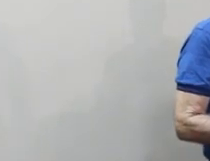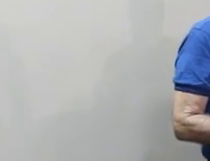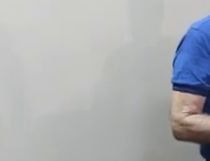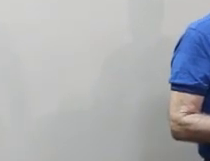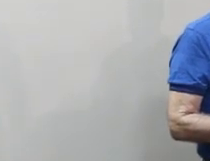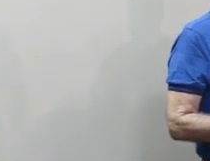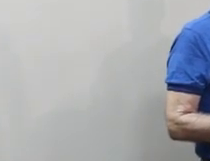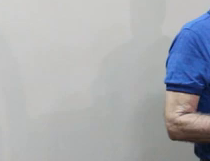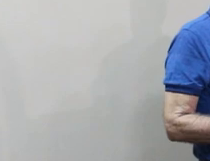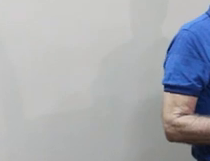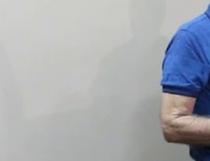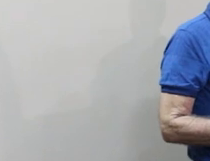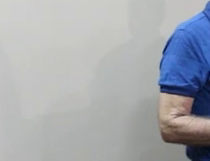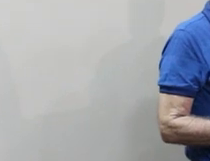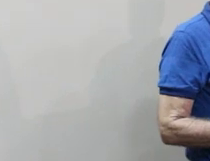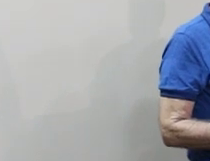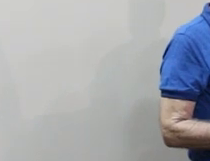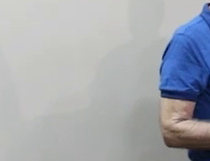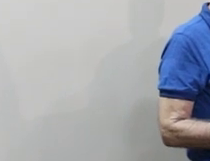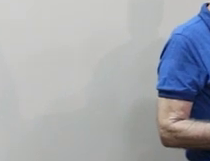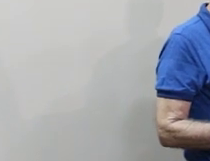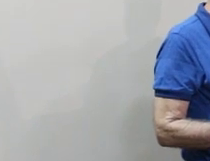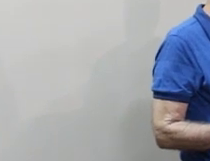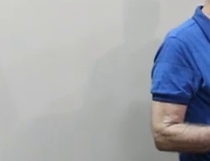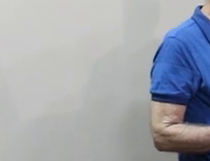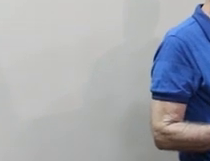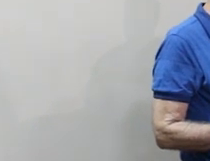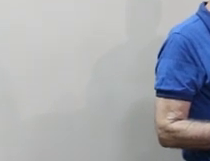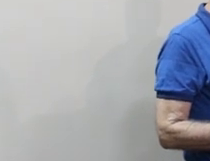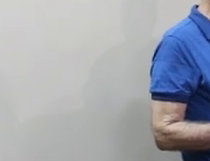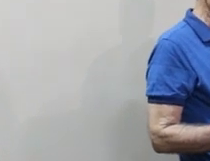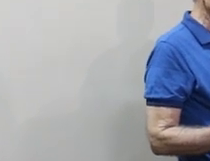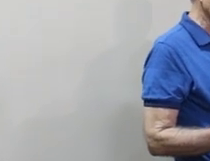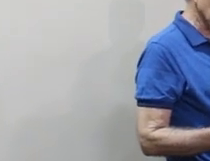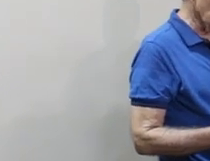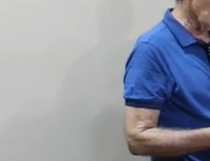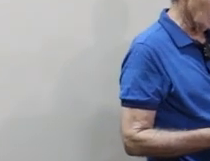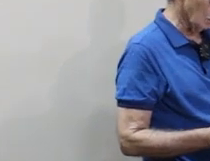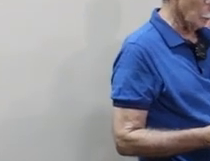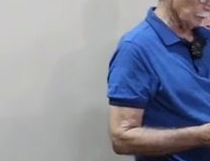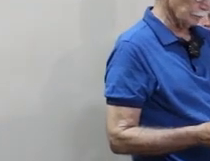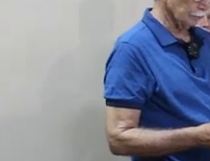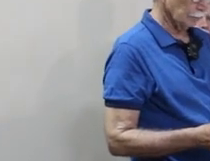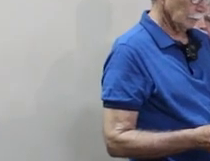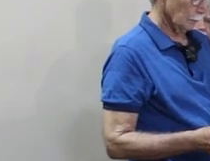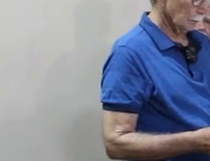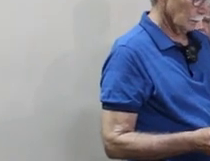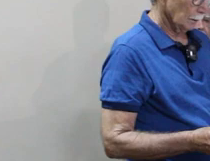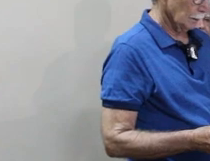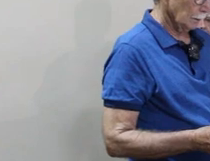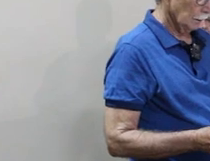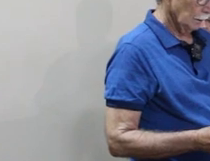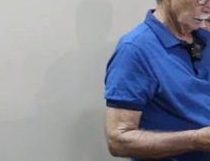Curso de formação de intérprete de Libras pela Secretaria de Estado da Educação em 2009.